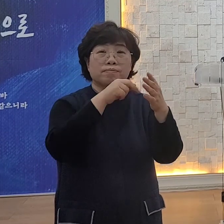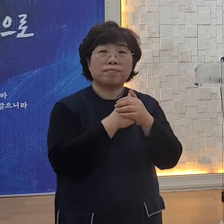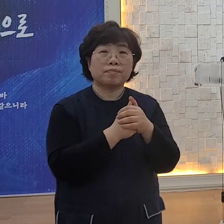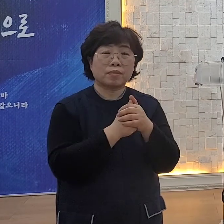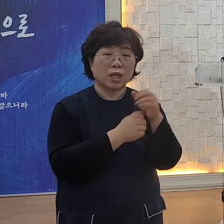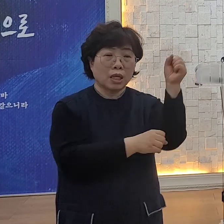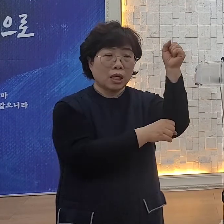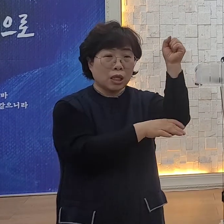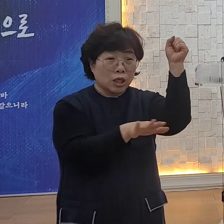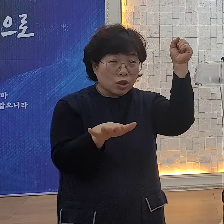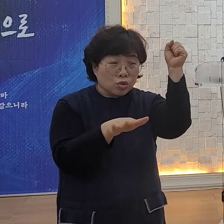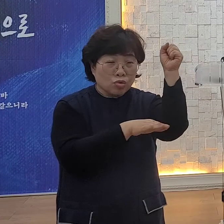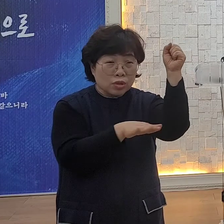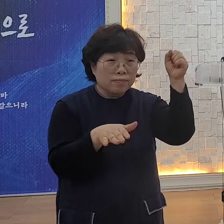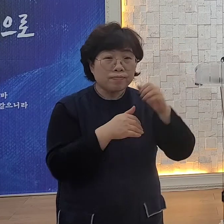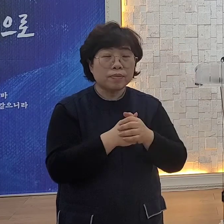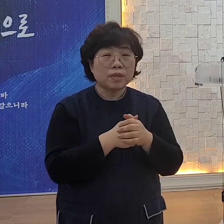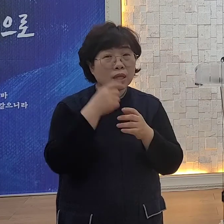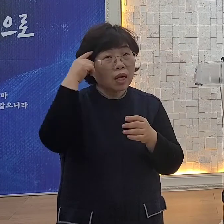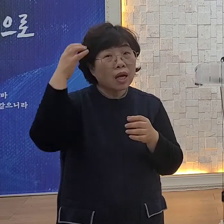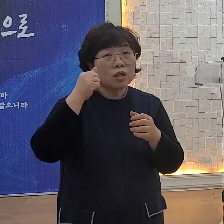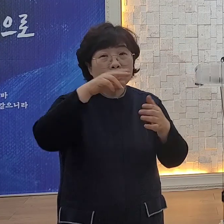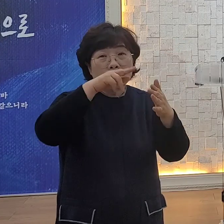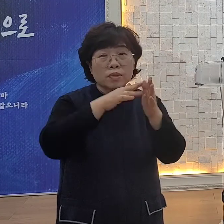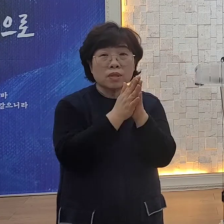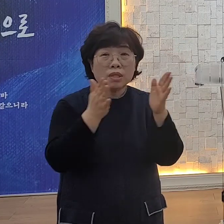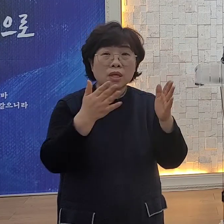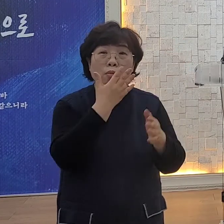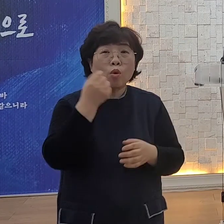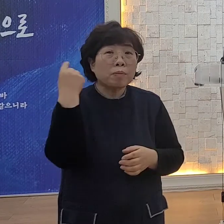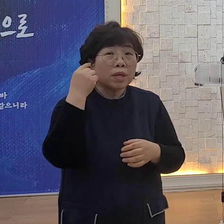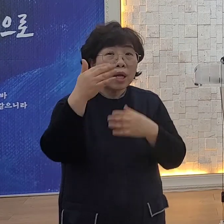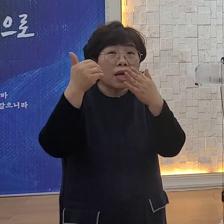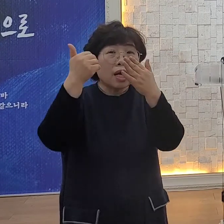이게 기준이다 생각하시고 한번 읽습니다. 시작.